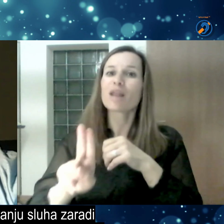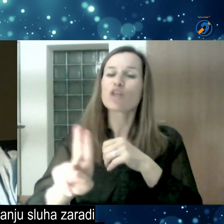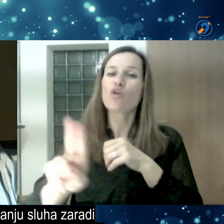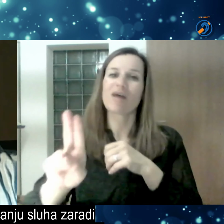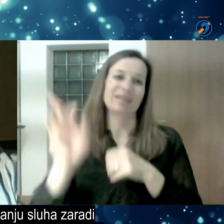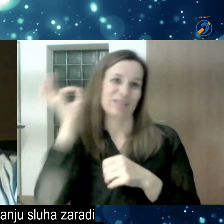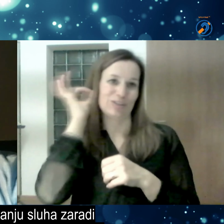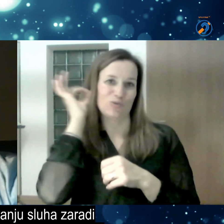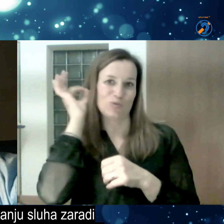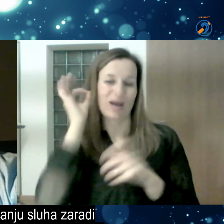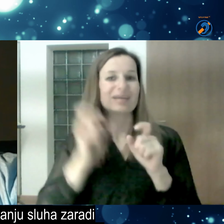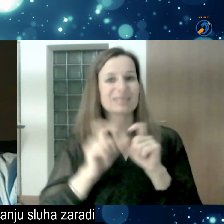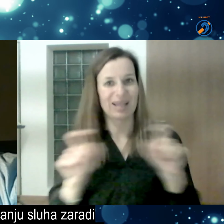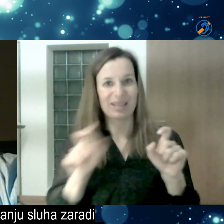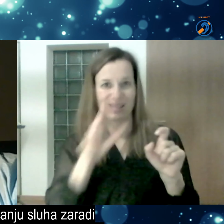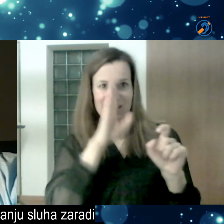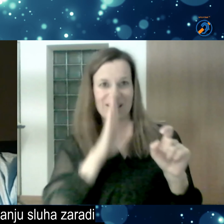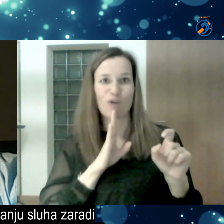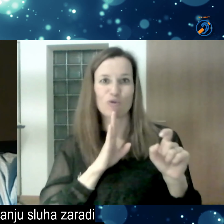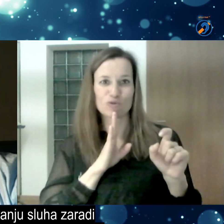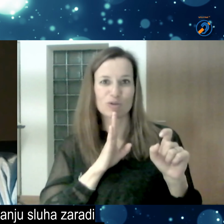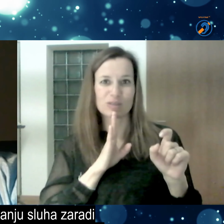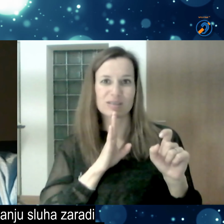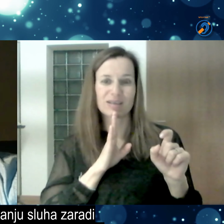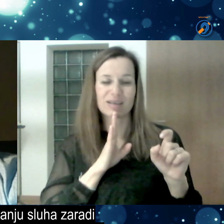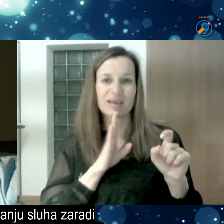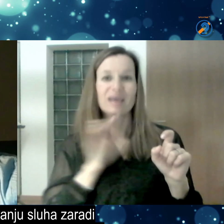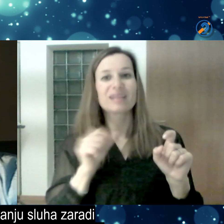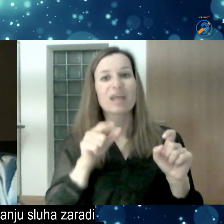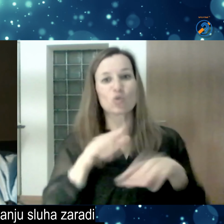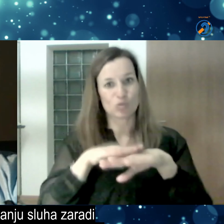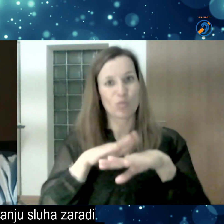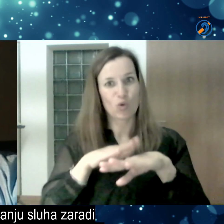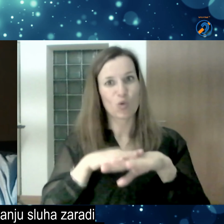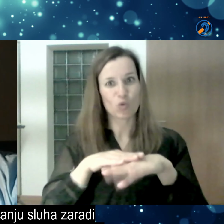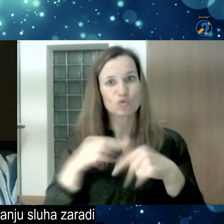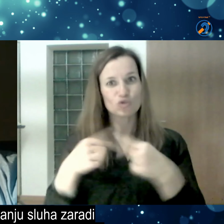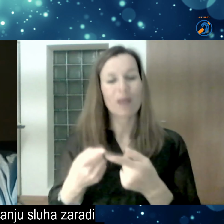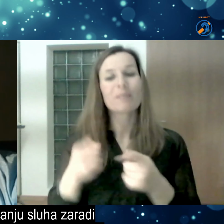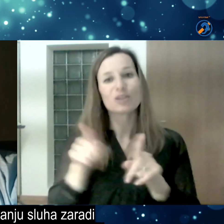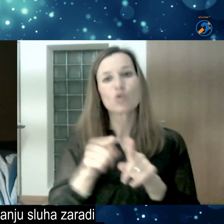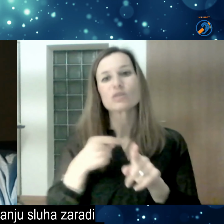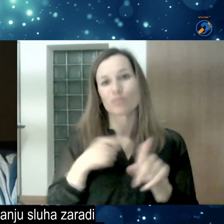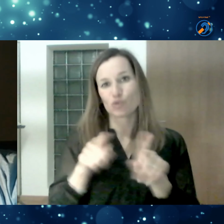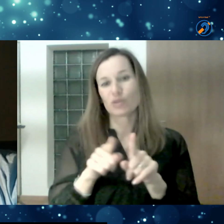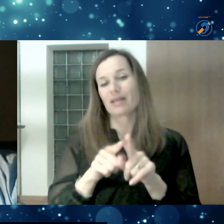sluha zaradi naglušnosti, da jim tam sporočam in to sem tudi spretno